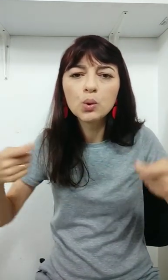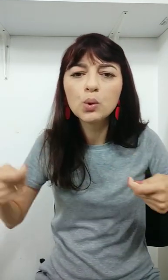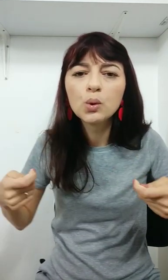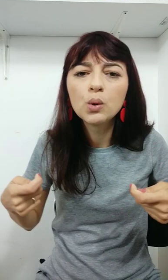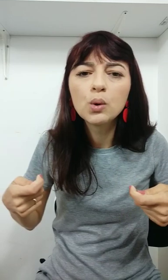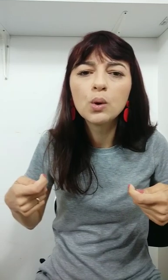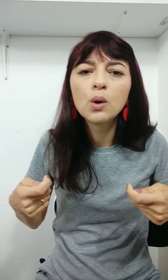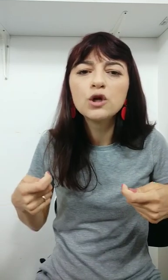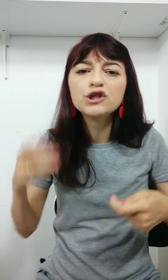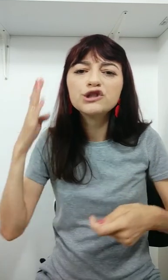daqui,